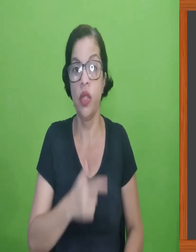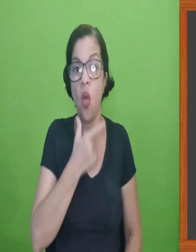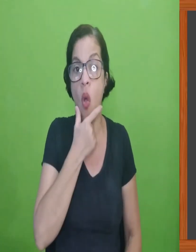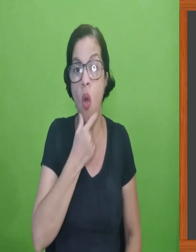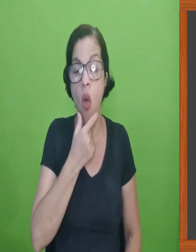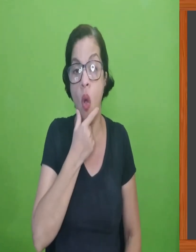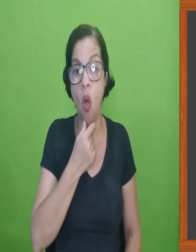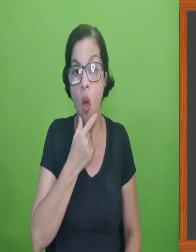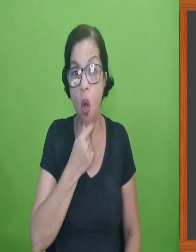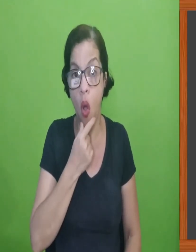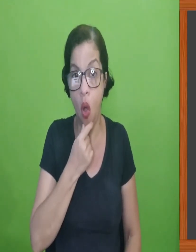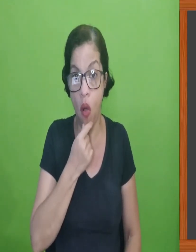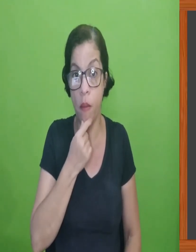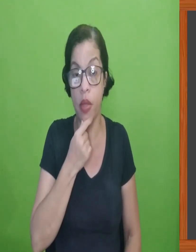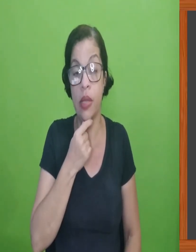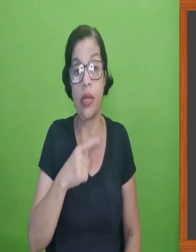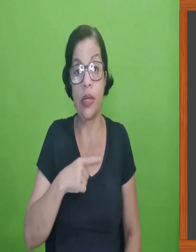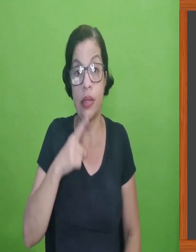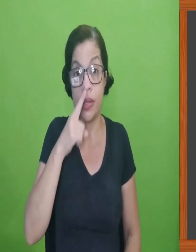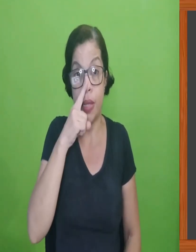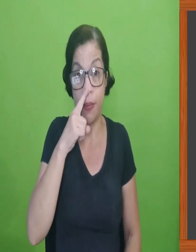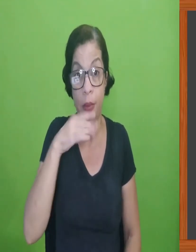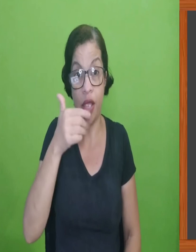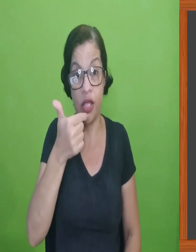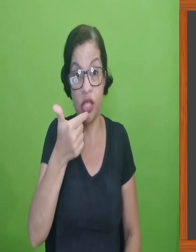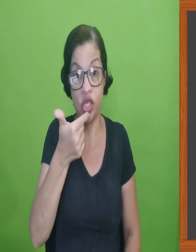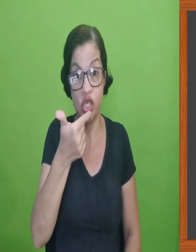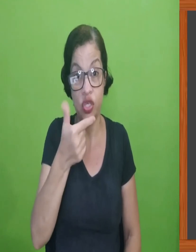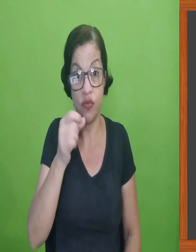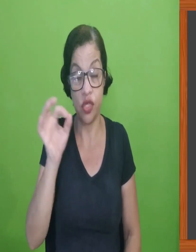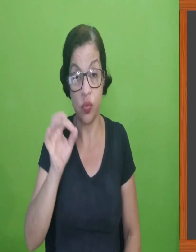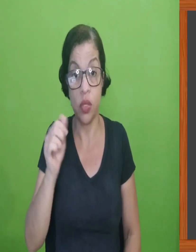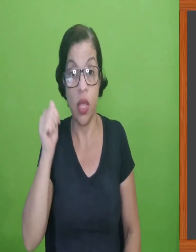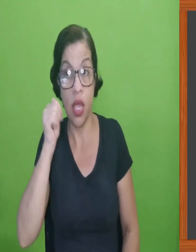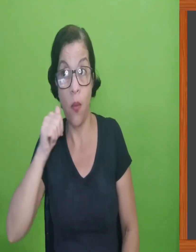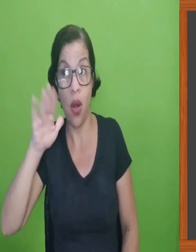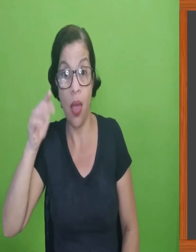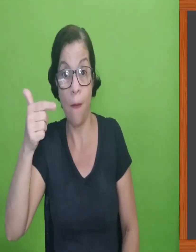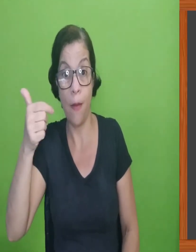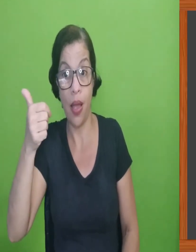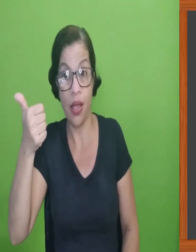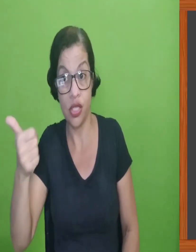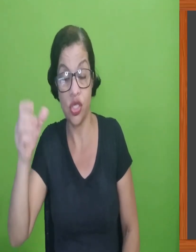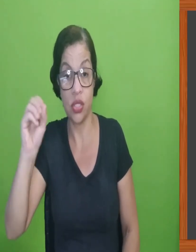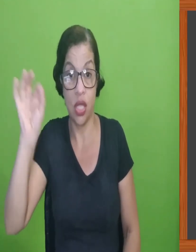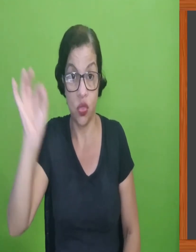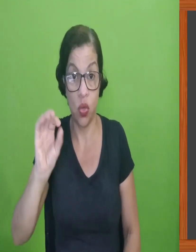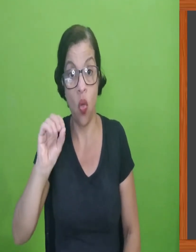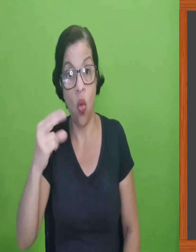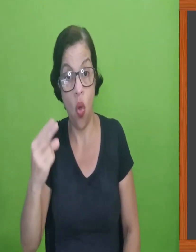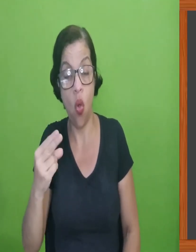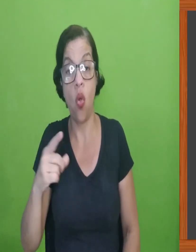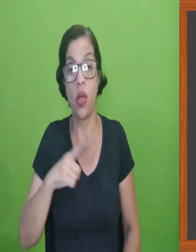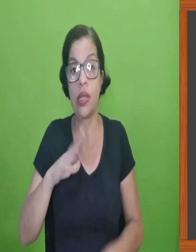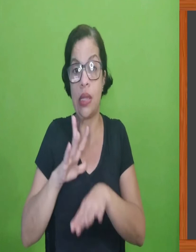Homens com score de risco global acima de 20% e mulheres acima de 10%, ou a presença de